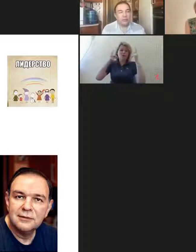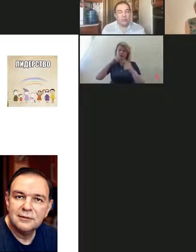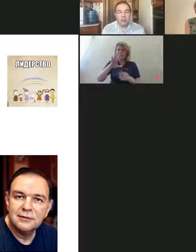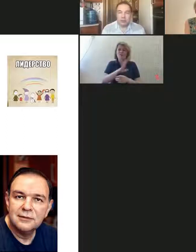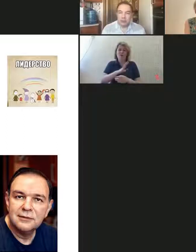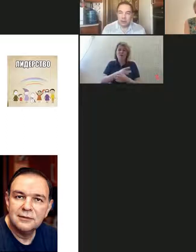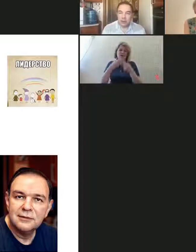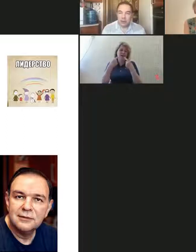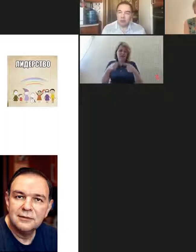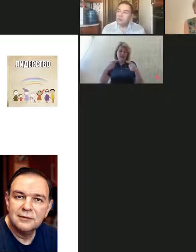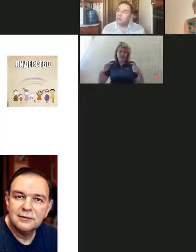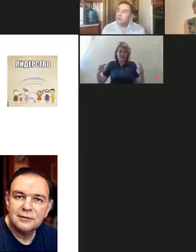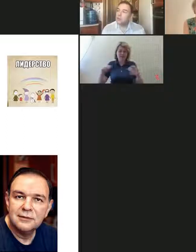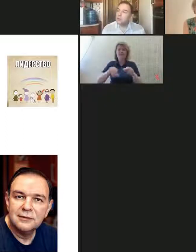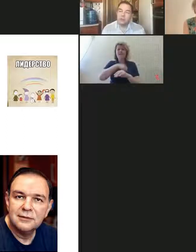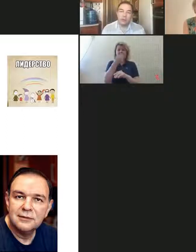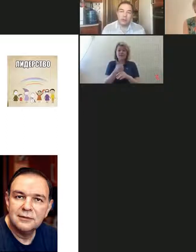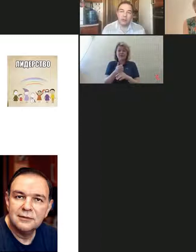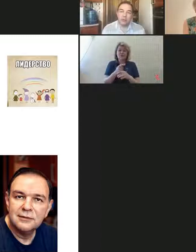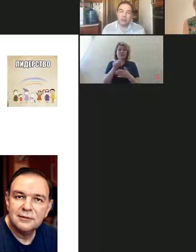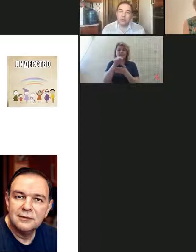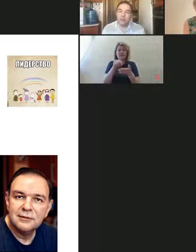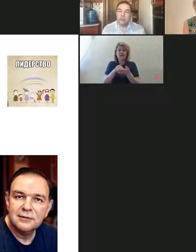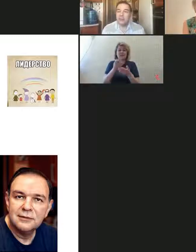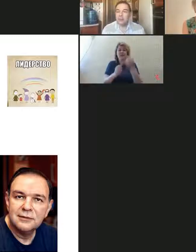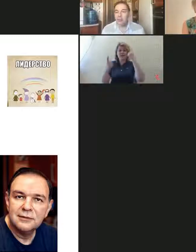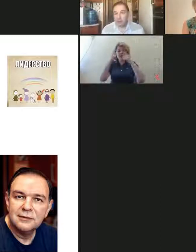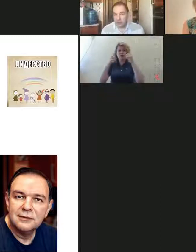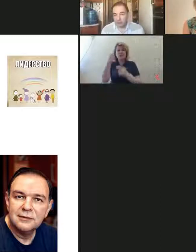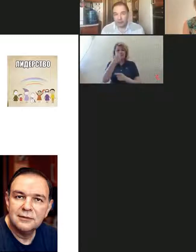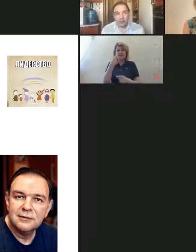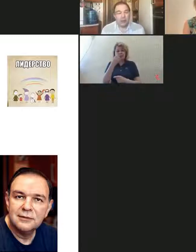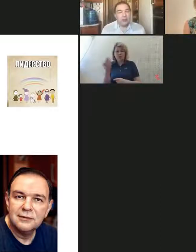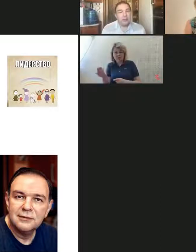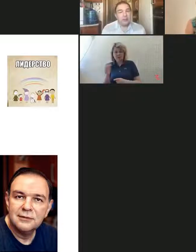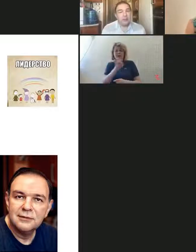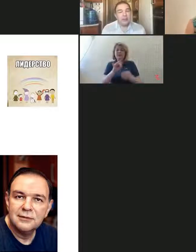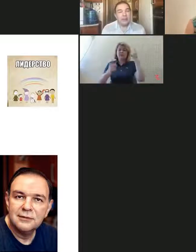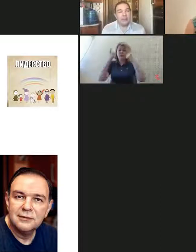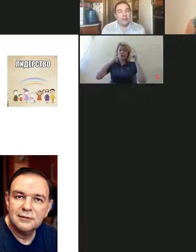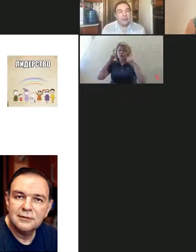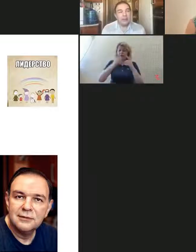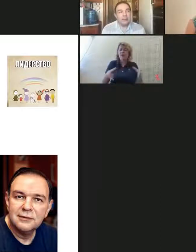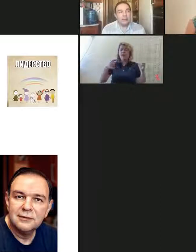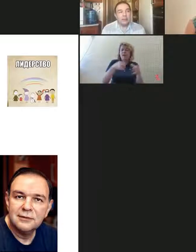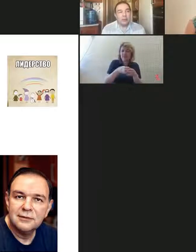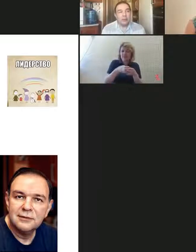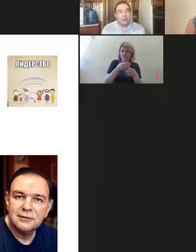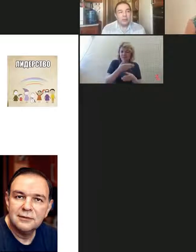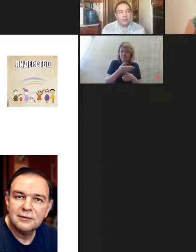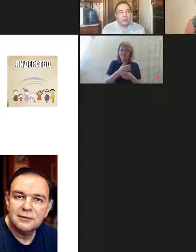в основном делится на творчество индивидуальное и творчество коллективное. Когда